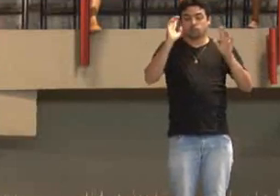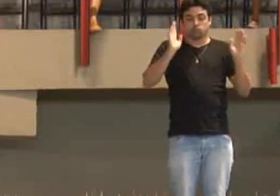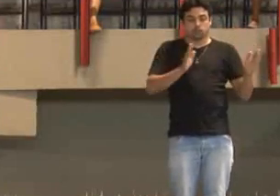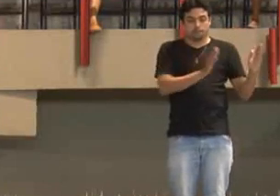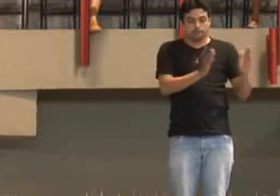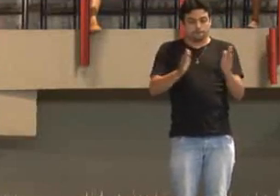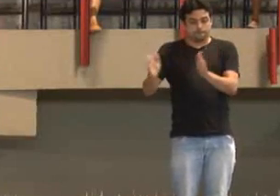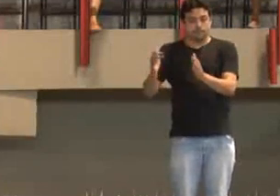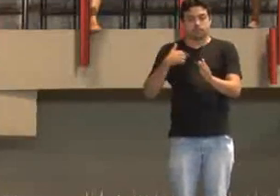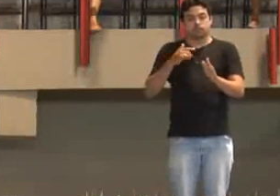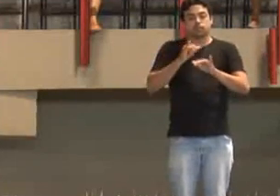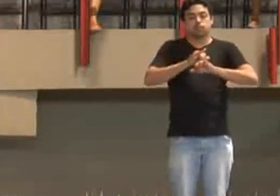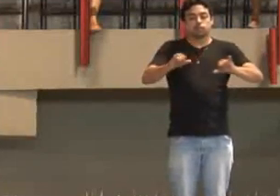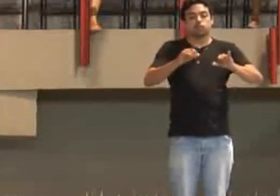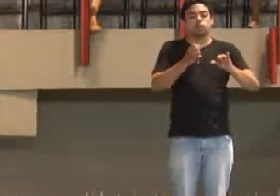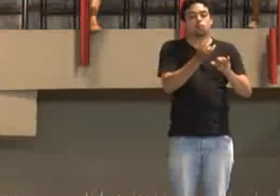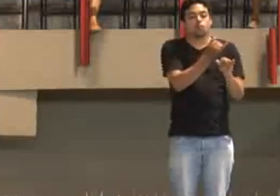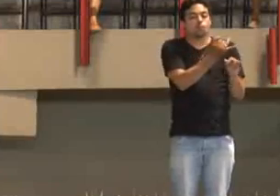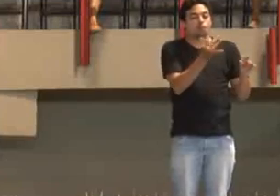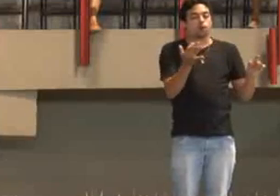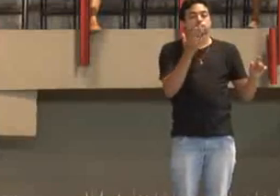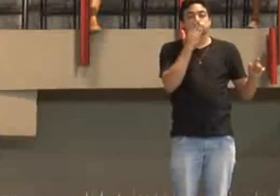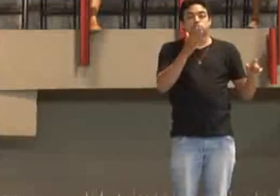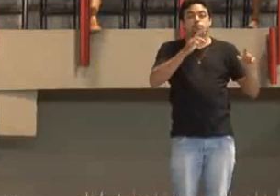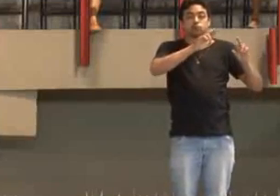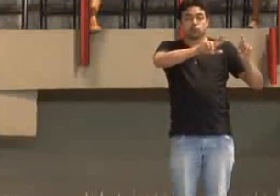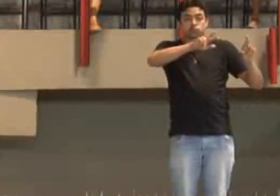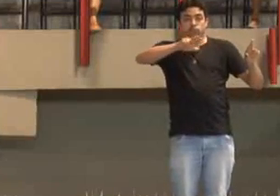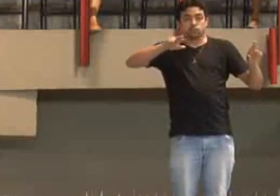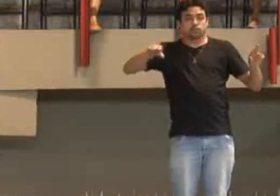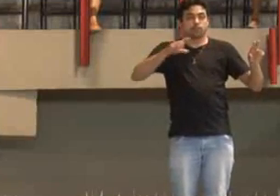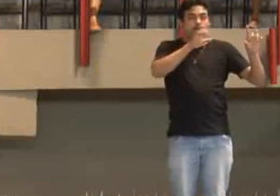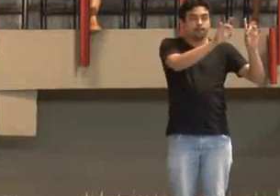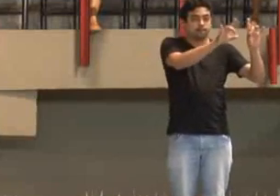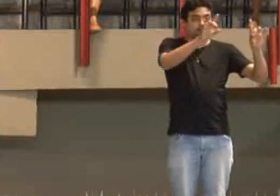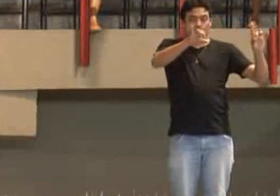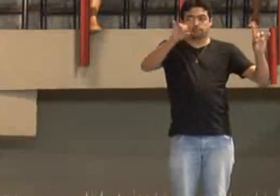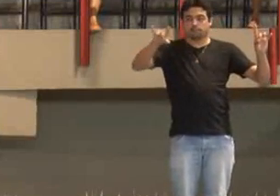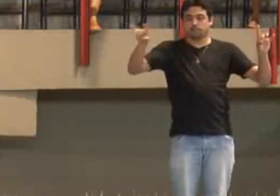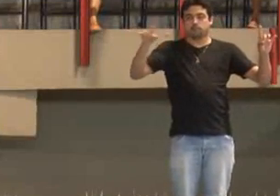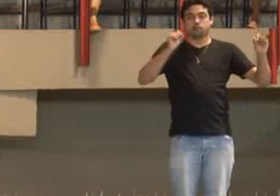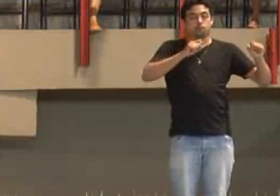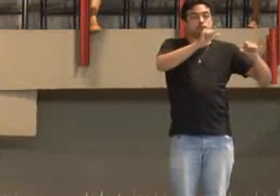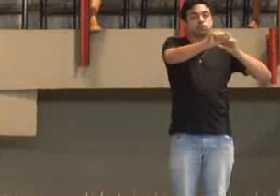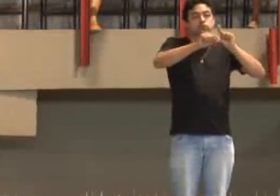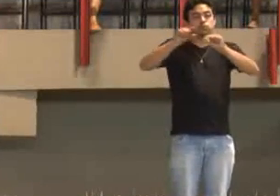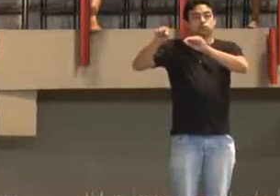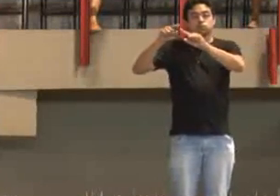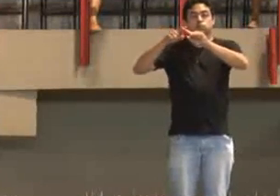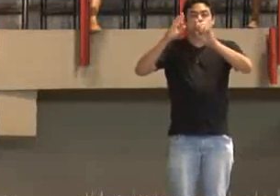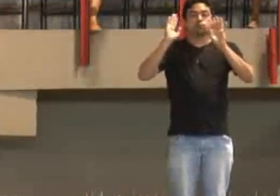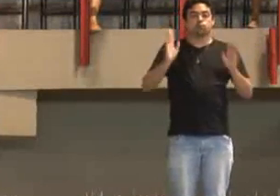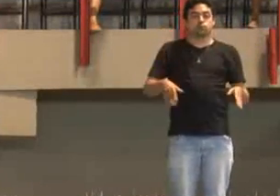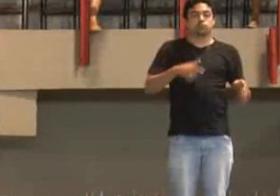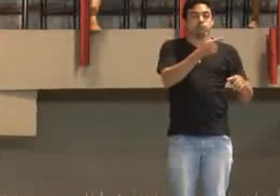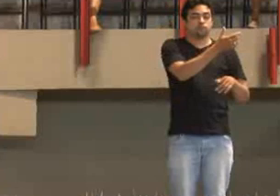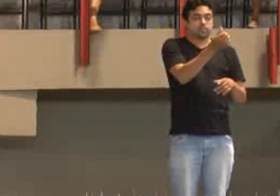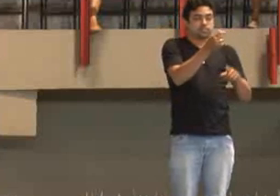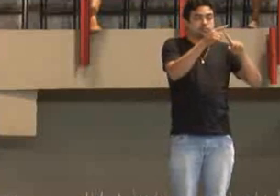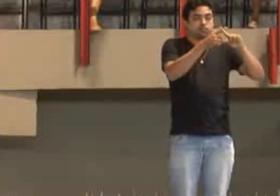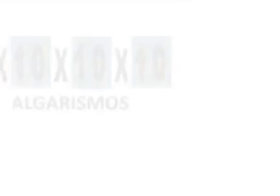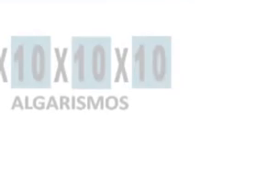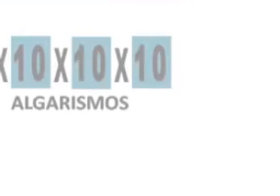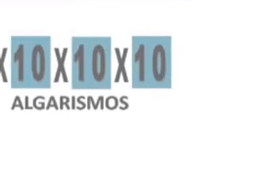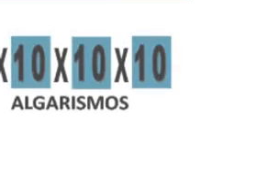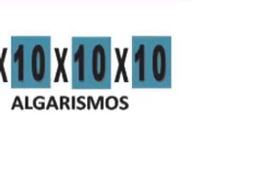passos, a gente tem que informar de quantas formas diferentes cada um deles pode ser escolhido. Então eu coloquei, ó, 26 vezes 26 para a